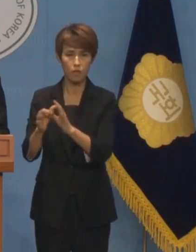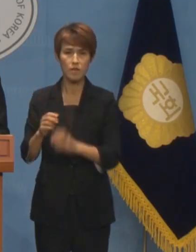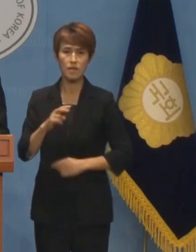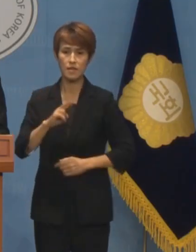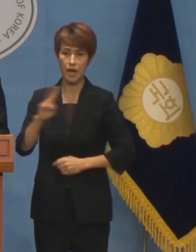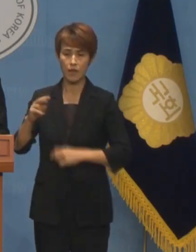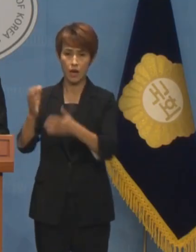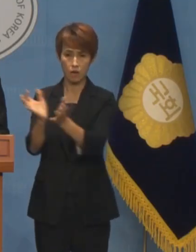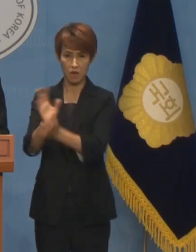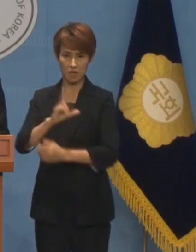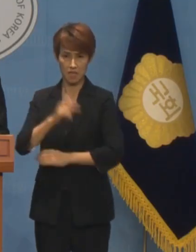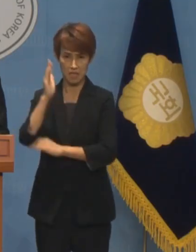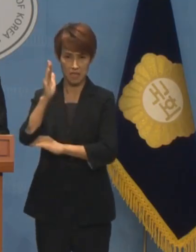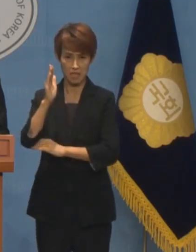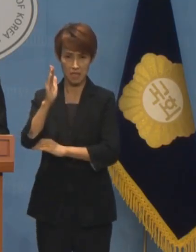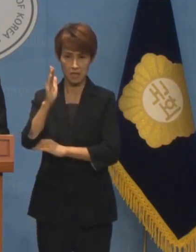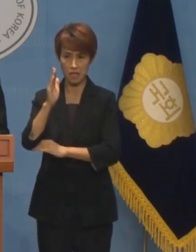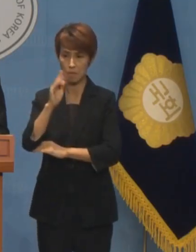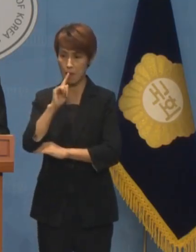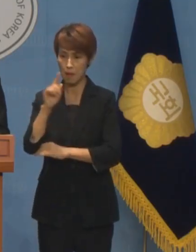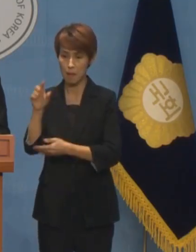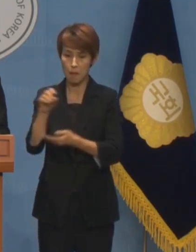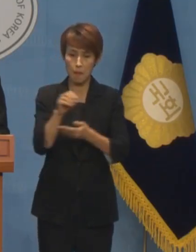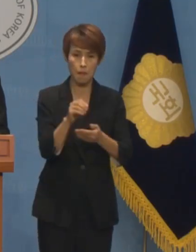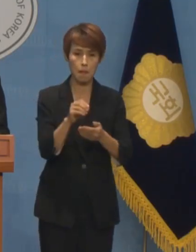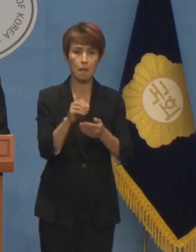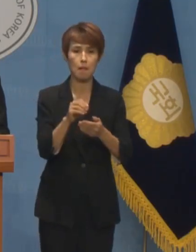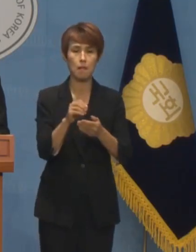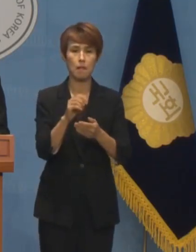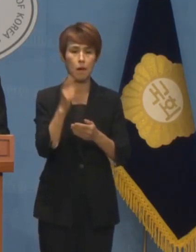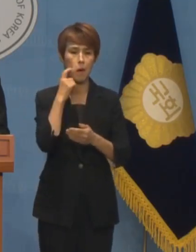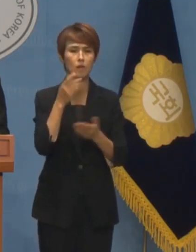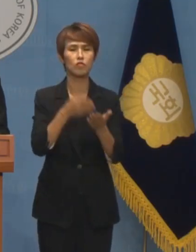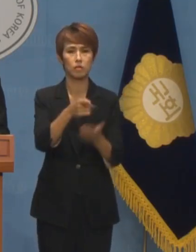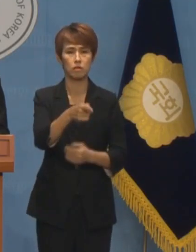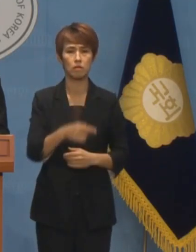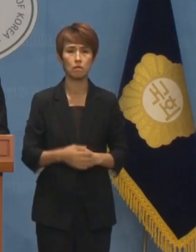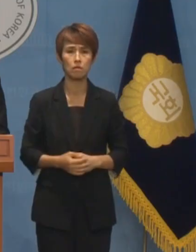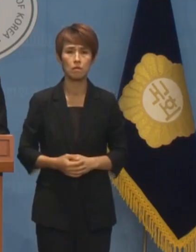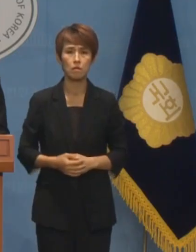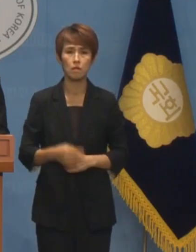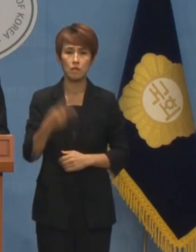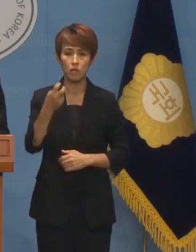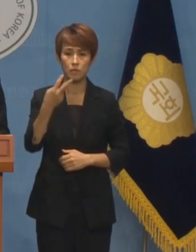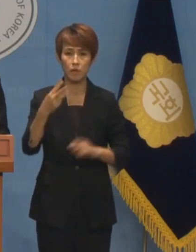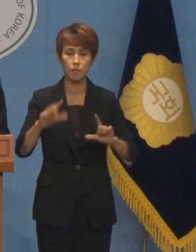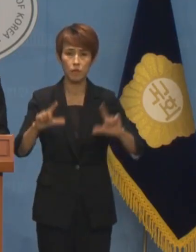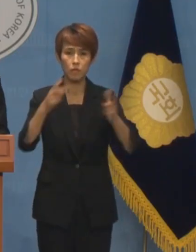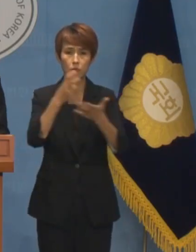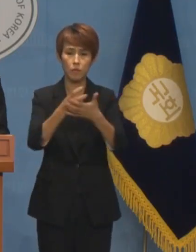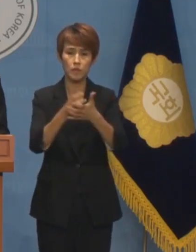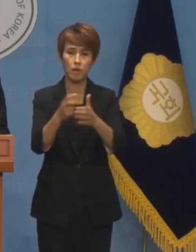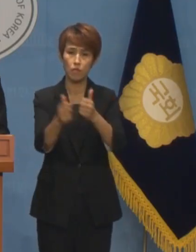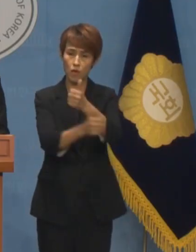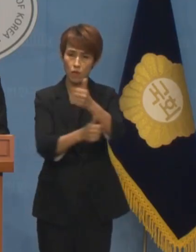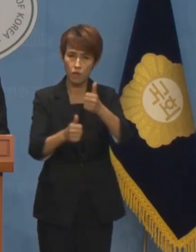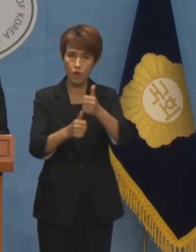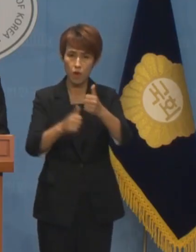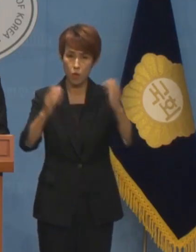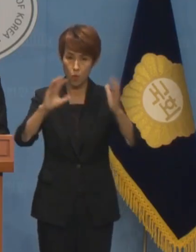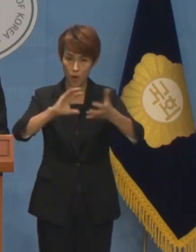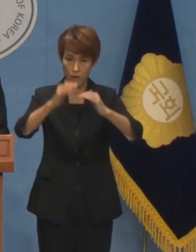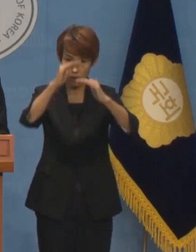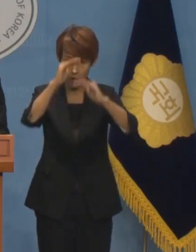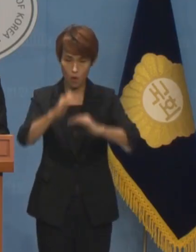발언을 앞뒤를 잘라 만든 가짜뉴스입니다. 23년 당시 법사위 회의록만 봐도 외국도 간첩죄를 적용할